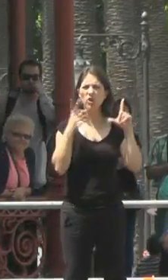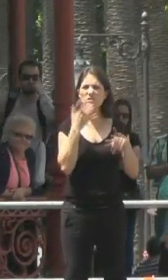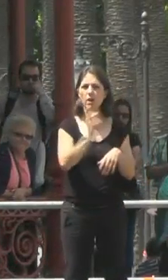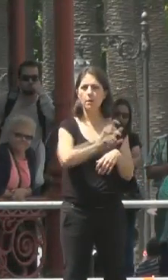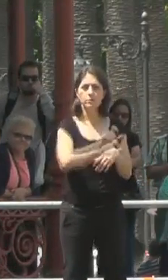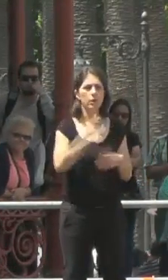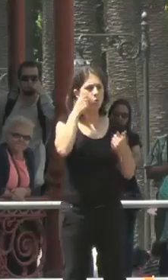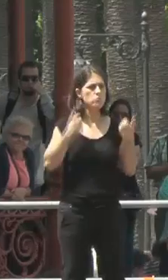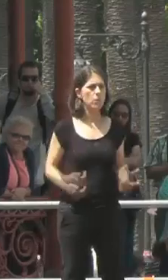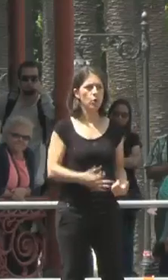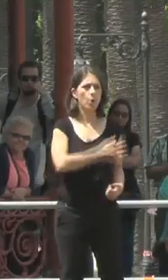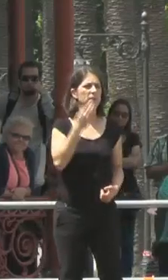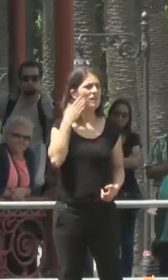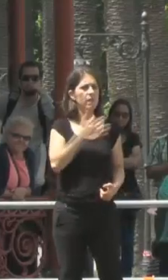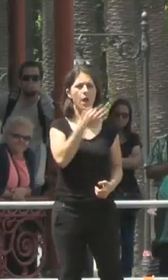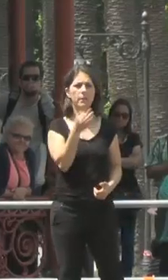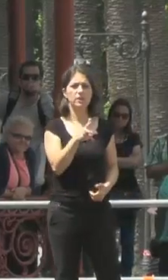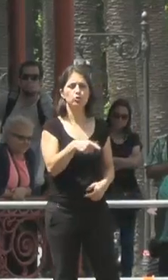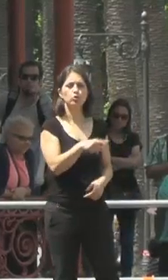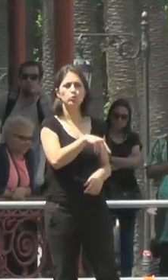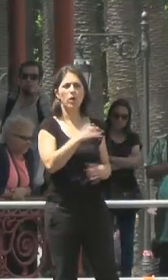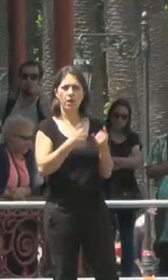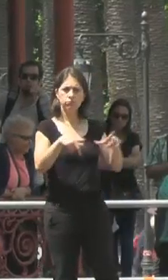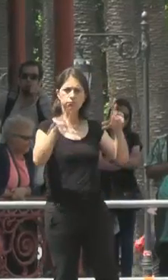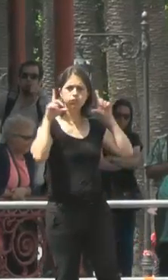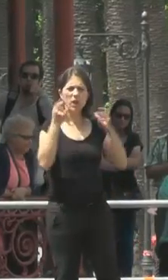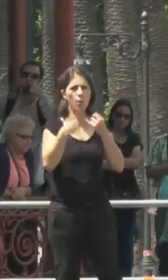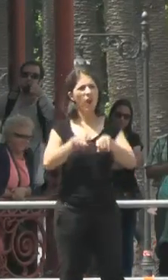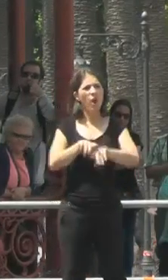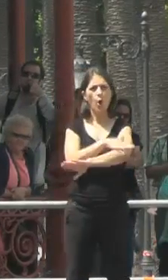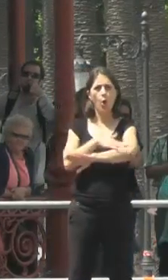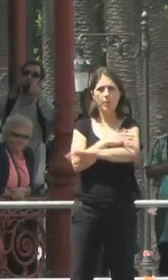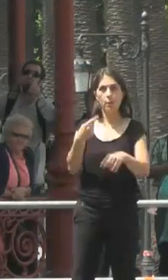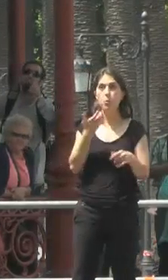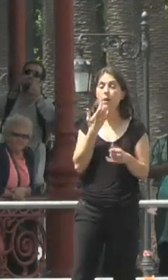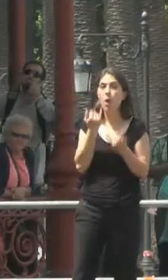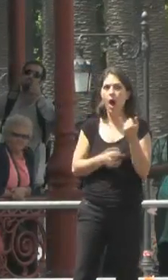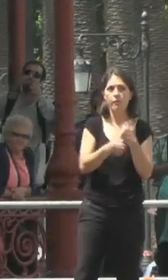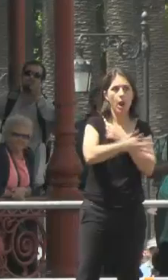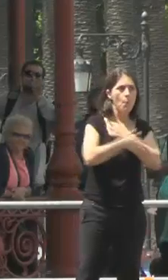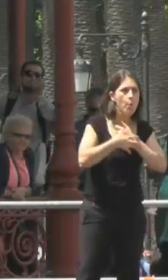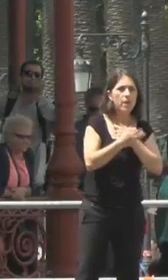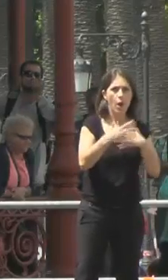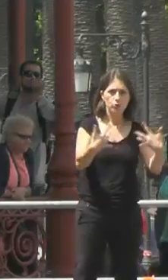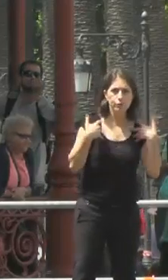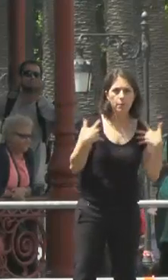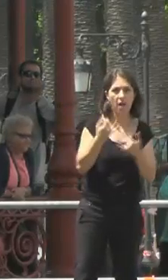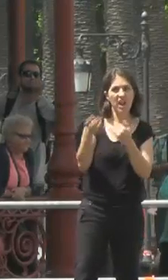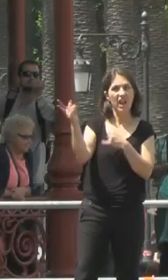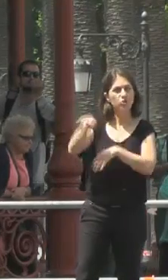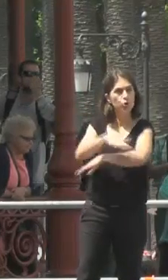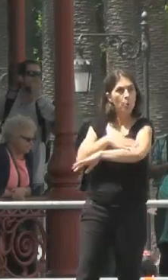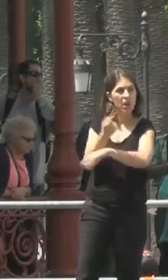derechos. Necesitamos un gobierno de España que no mire hacia otro lado cuando se instala la miseria y el sufrimiento en la mayoría de la